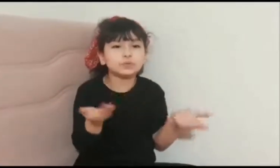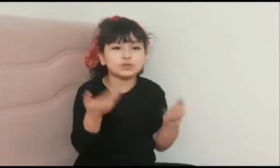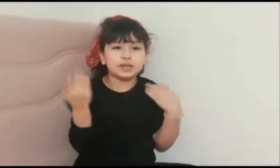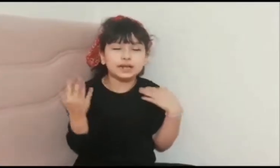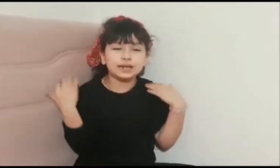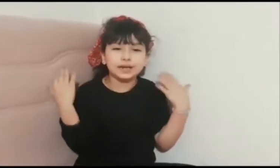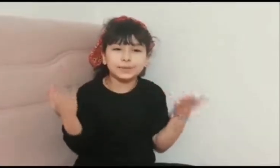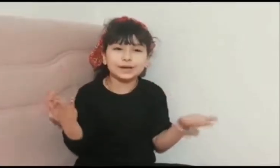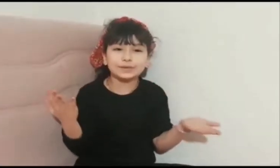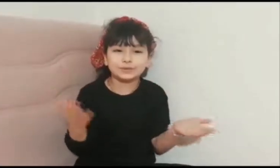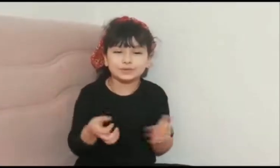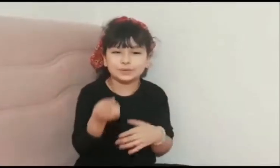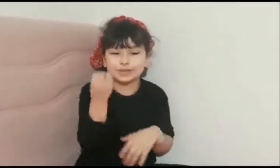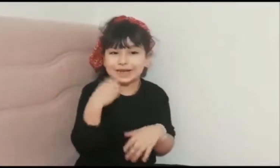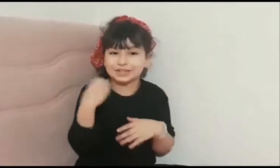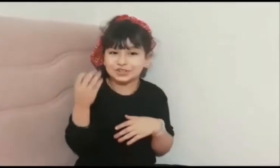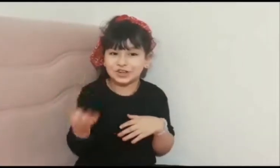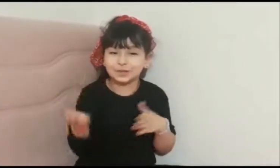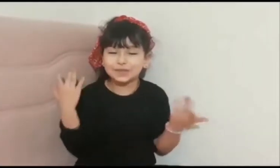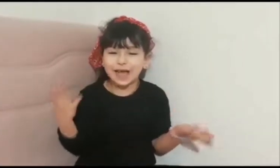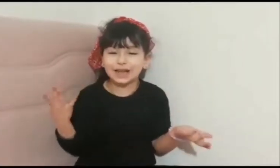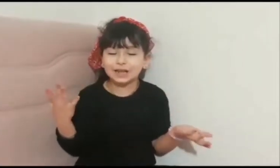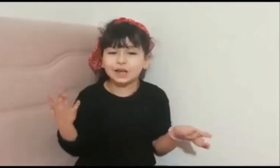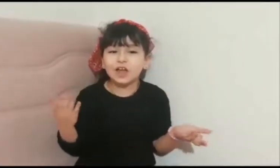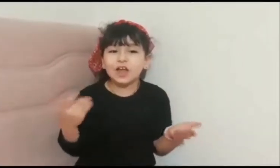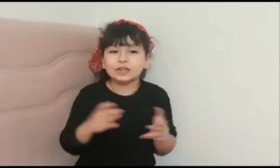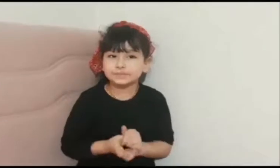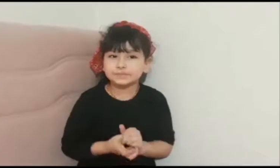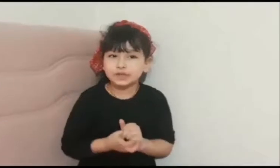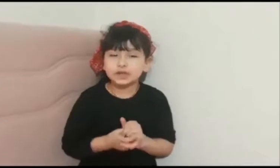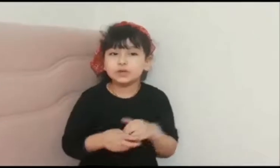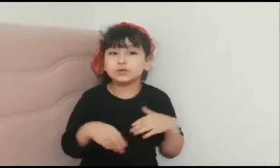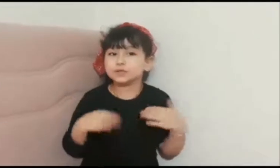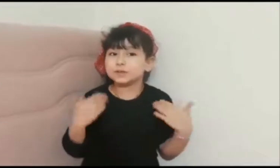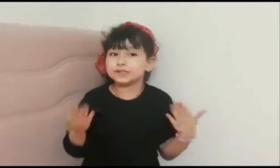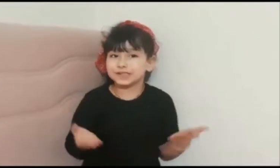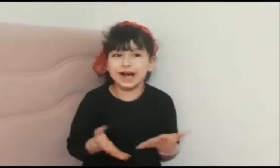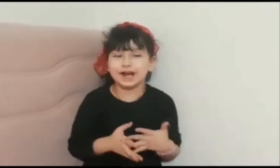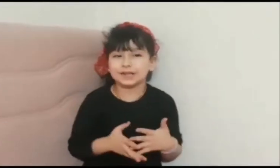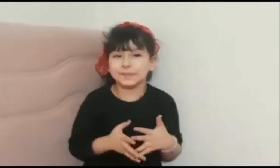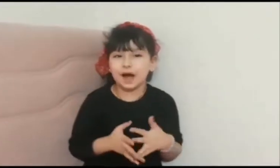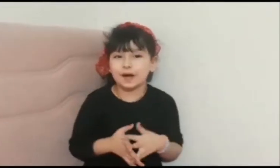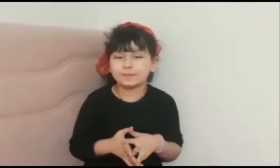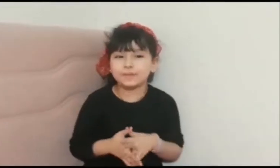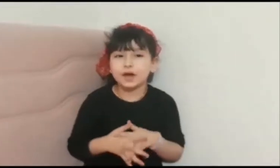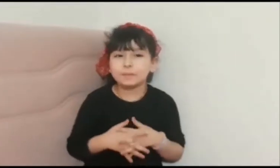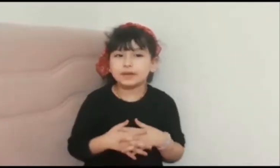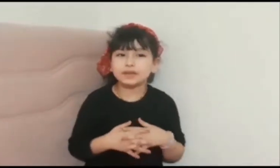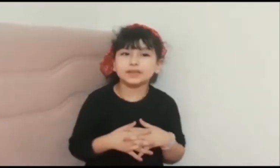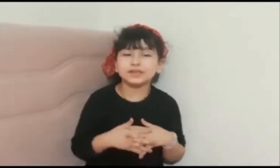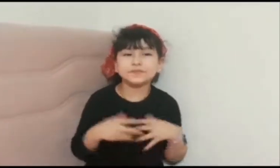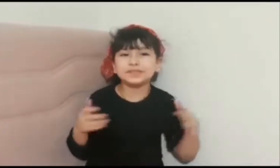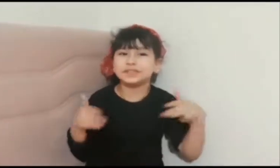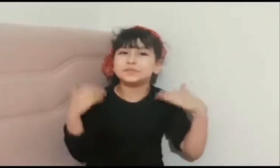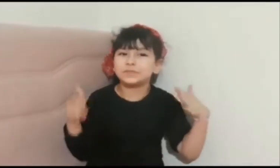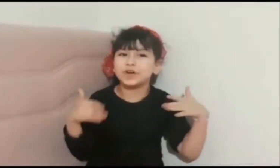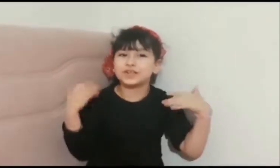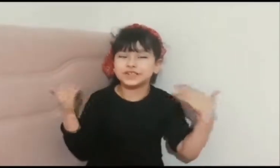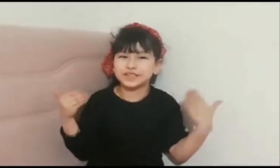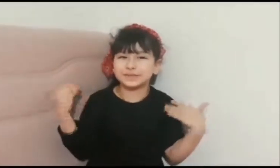güzel, hele yemeğin kokusu, geliştiğim gel. Kuşbaşı galiba. Bayılırmış etin böylesine